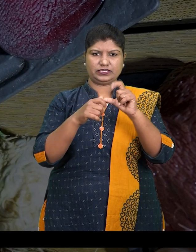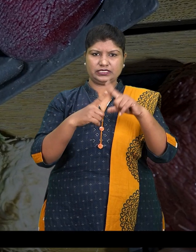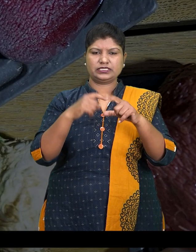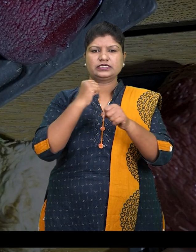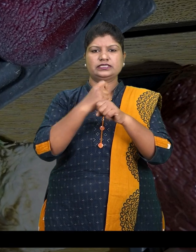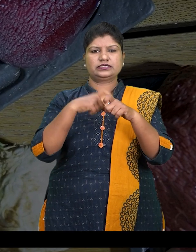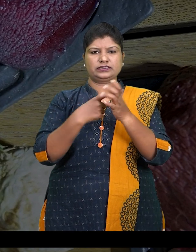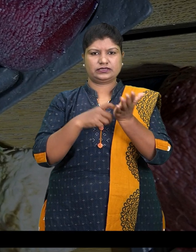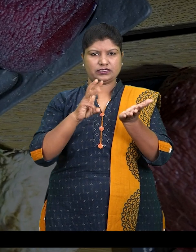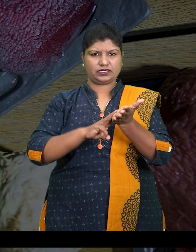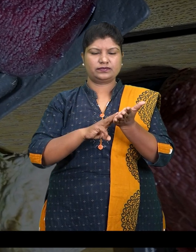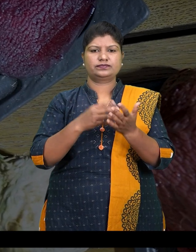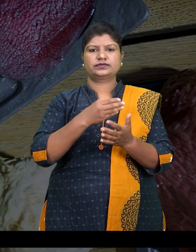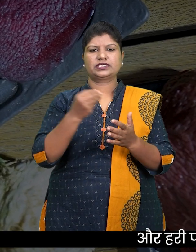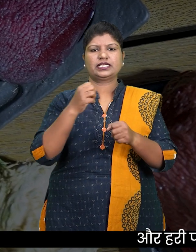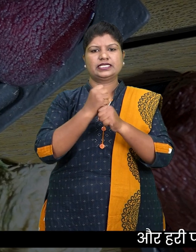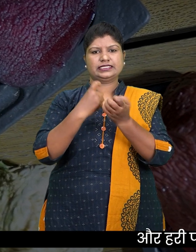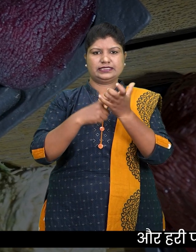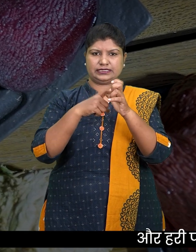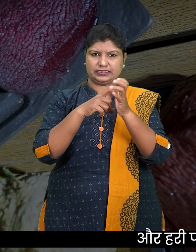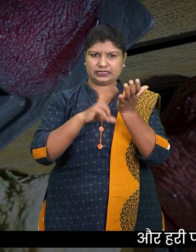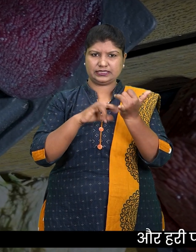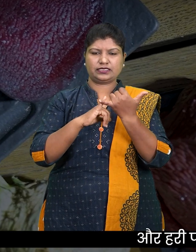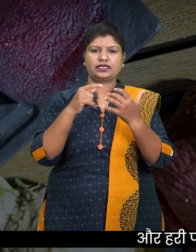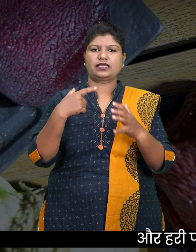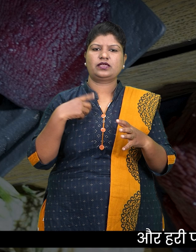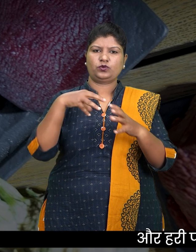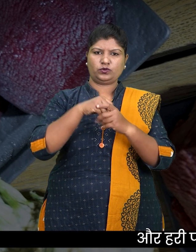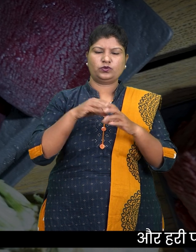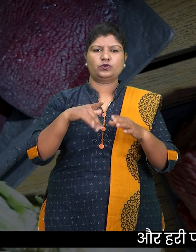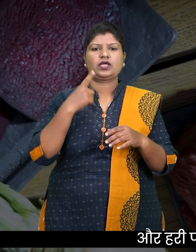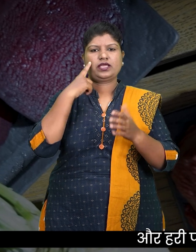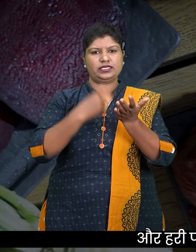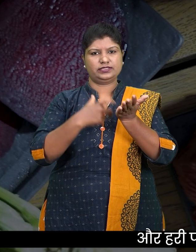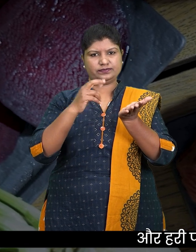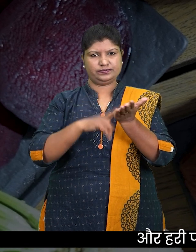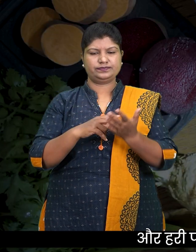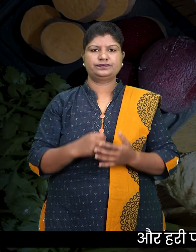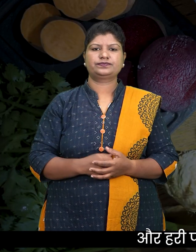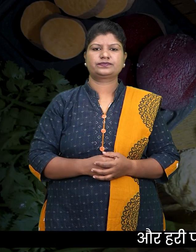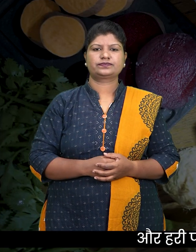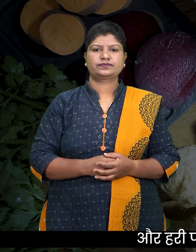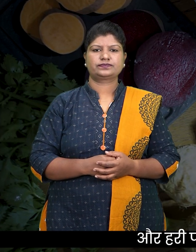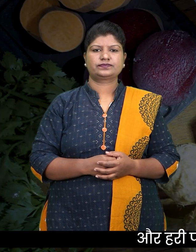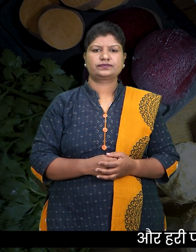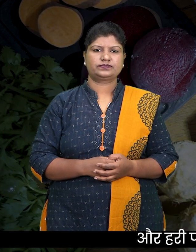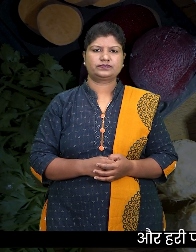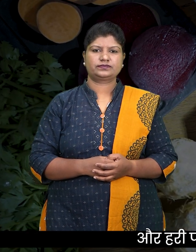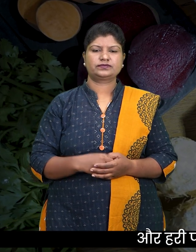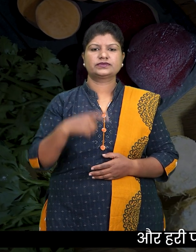गेहूं का अंकुर और हरी पत्तेदार सब्जियां आयरन का अच्छा स्रोत